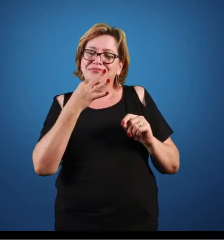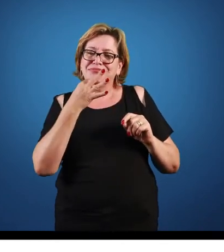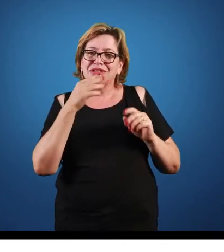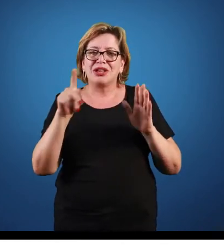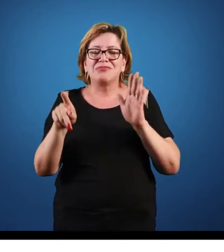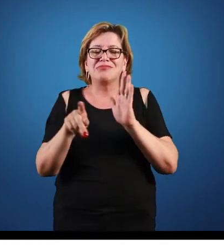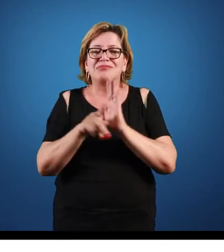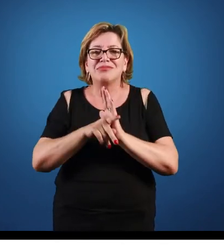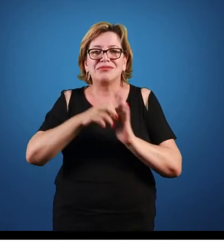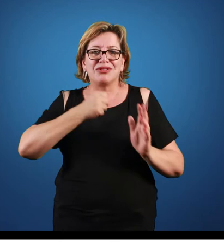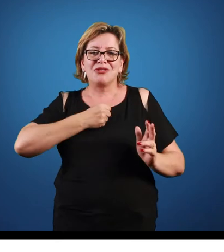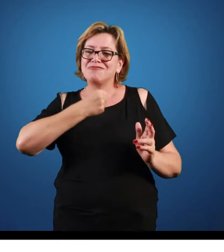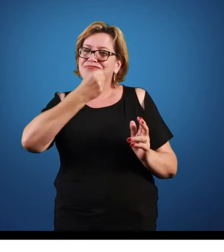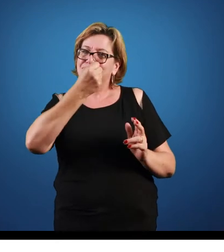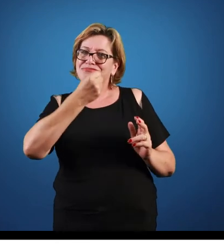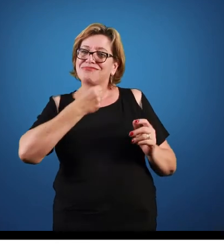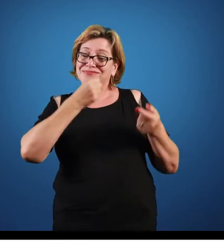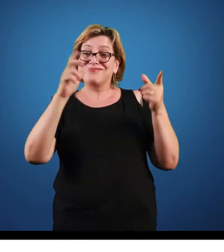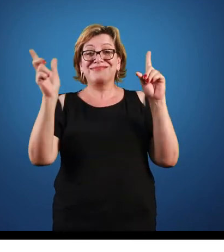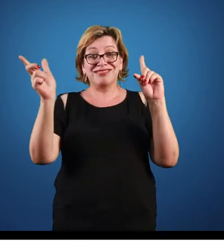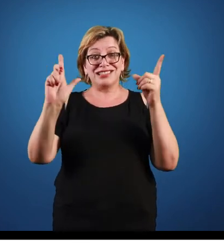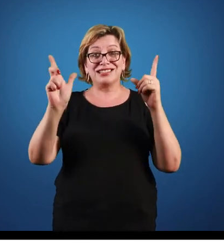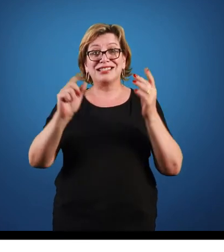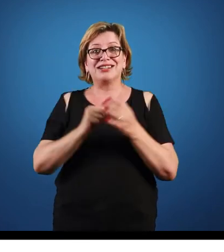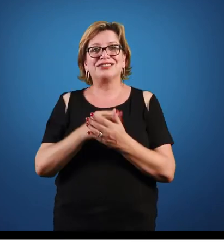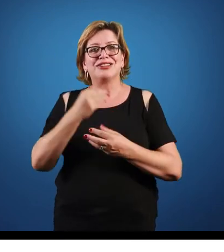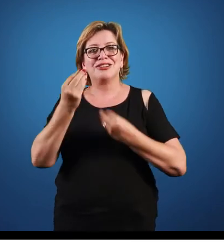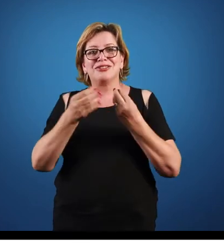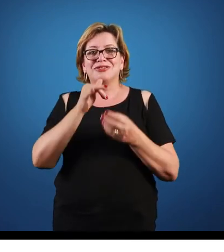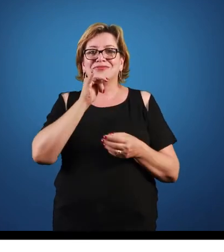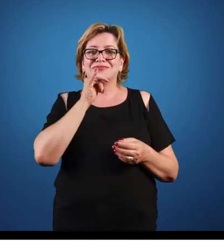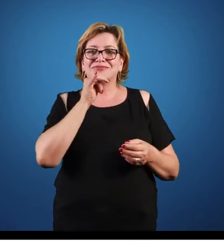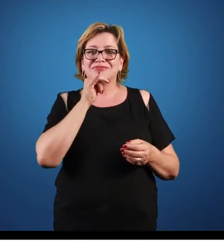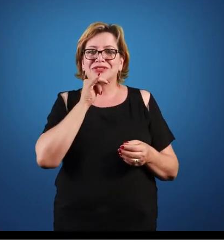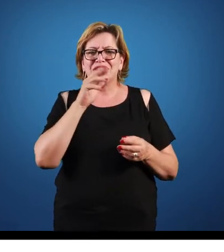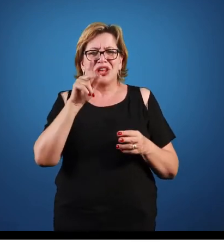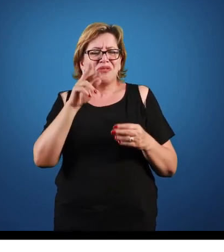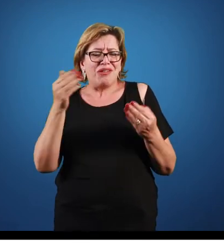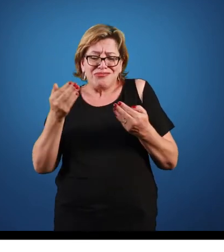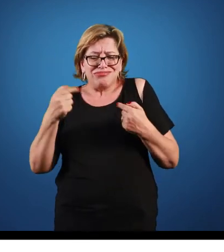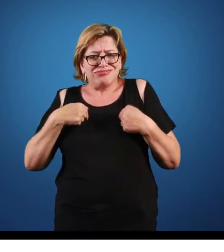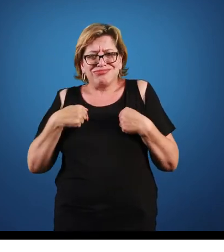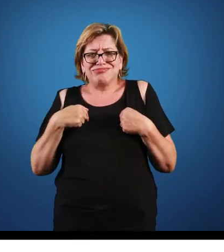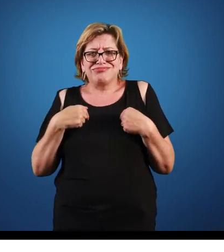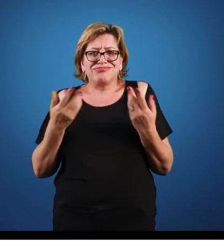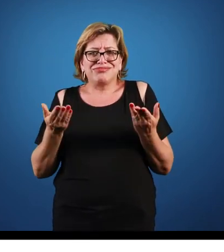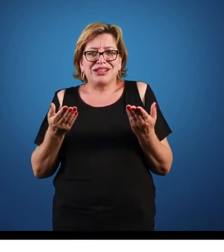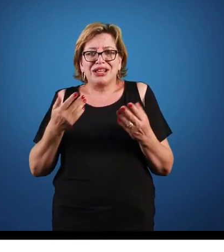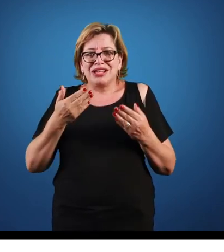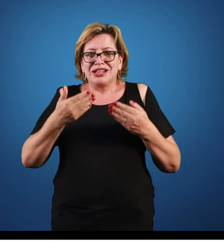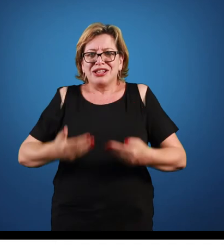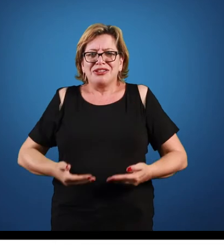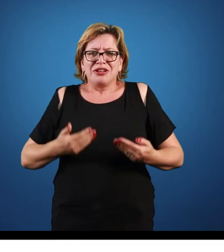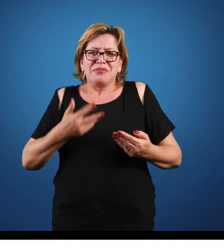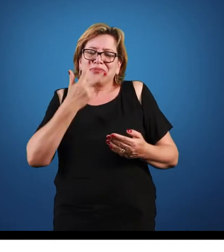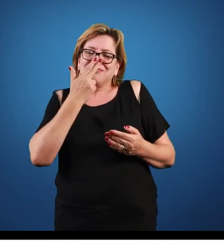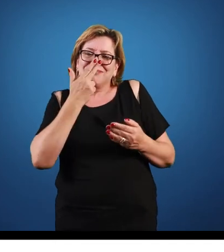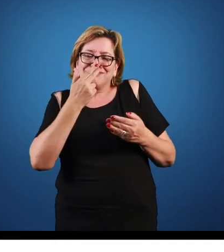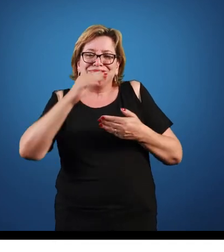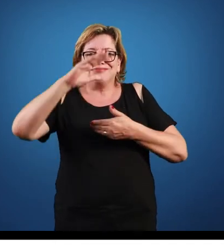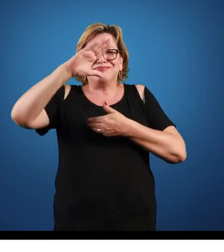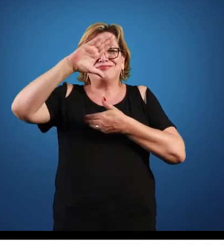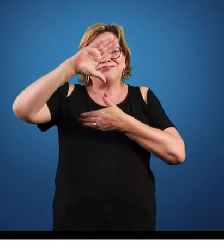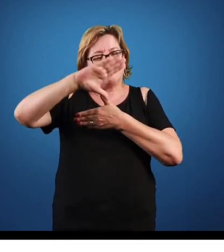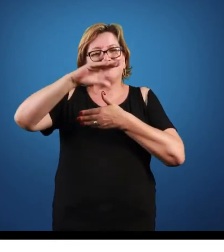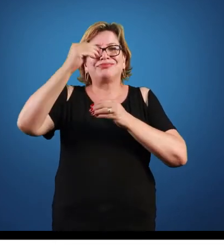apresentação do jornal do jornal do telejornal de televisão por exemplo que eles é como nós estamos aqui agora nós estamos apareceu em plano americano para vocês agora